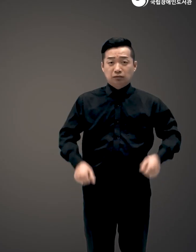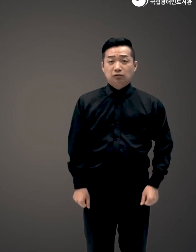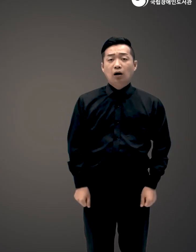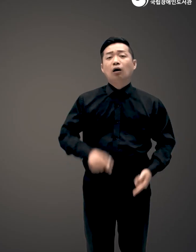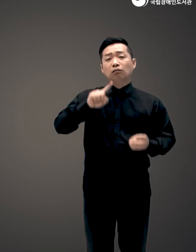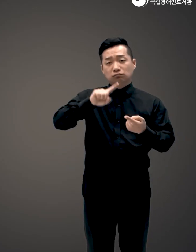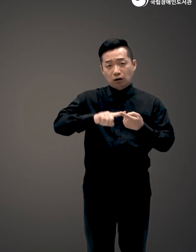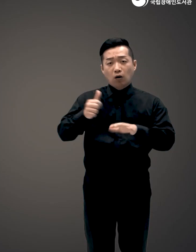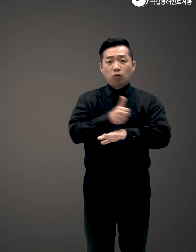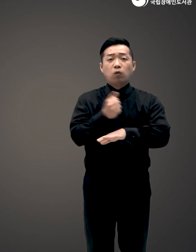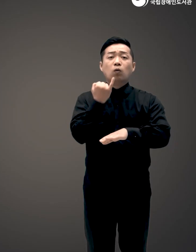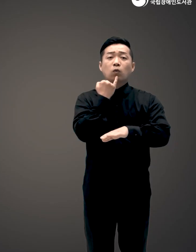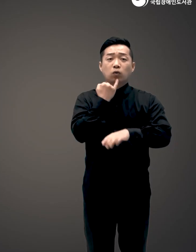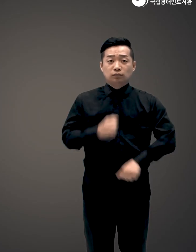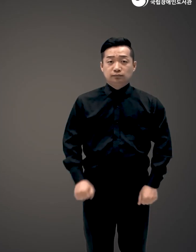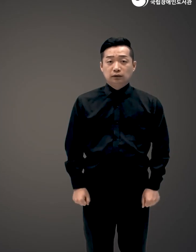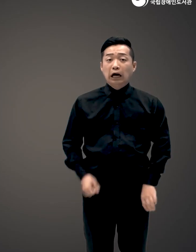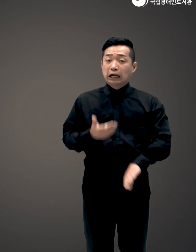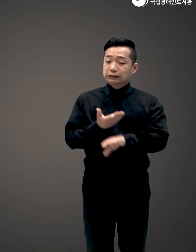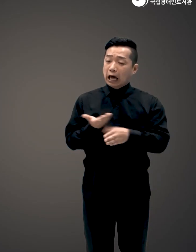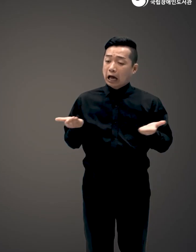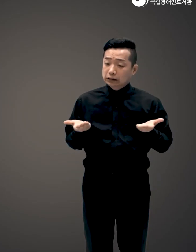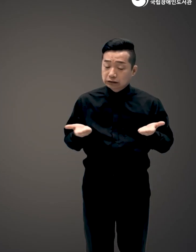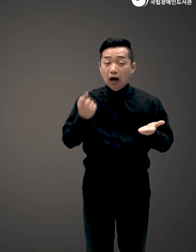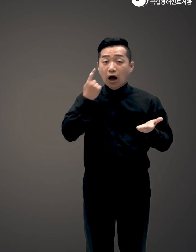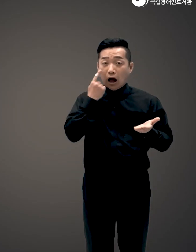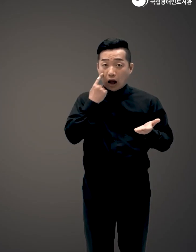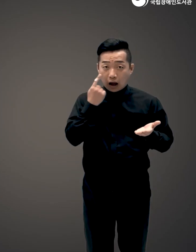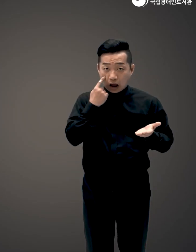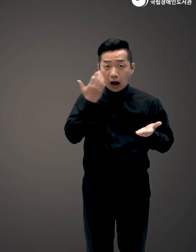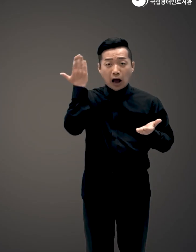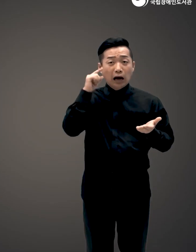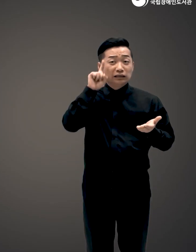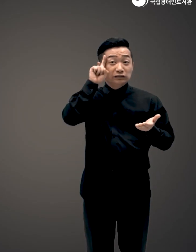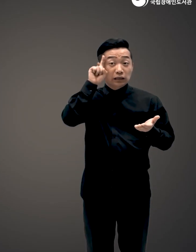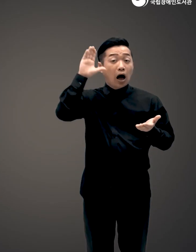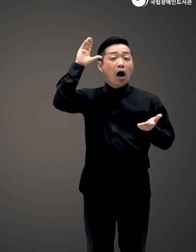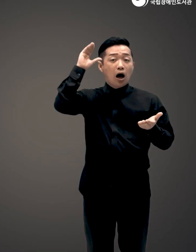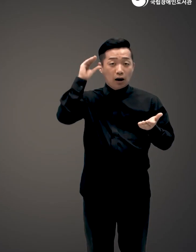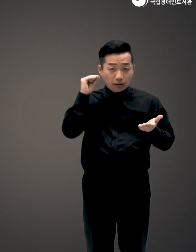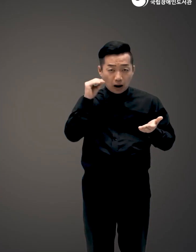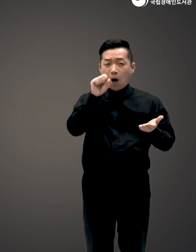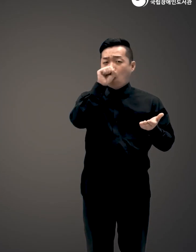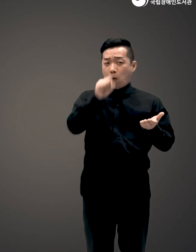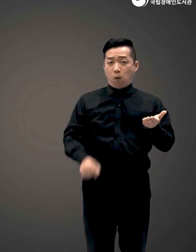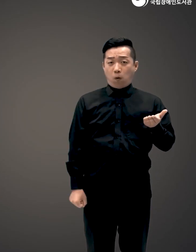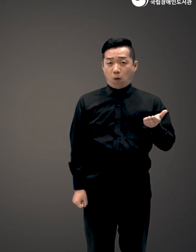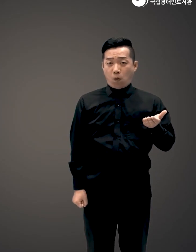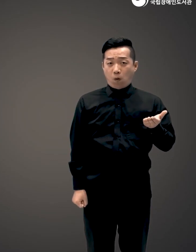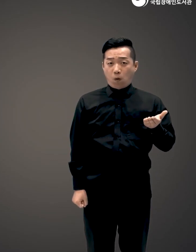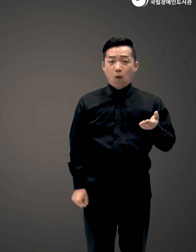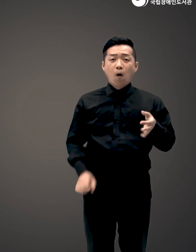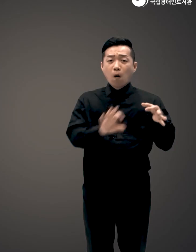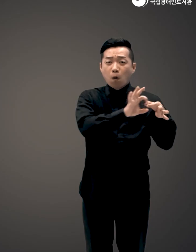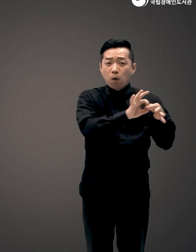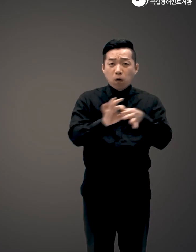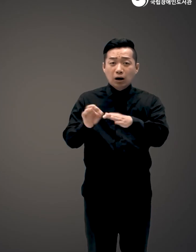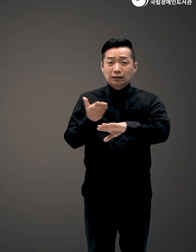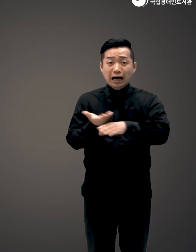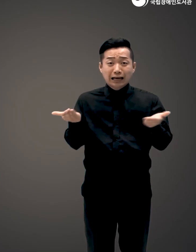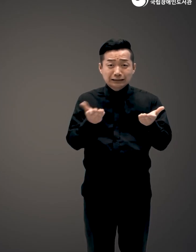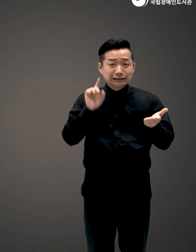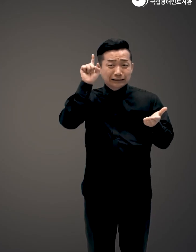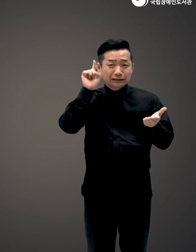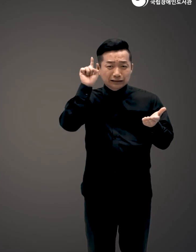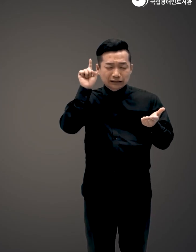그대로 남아있어도 되는 거죠. 다른 업무를 하면서 이전에 받은 스트레스를 해소할 수 있다면 좋으련만 이어지는 다른